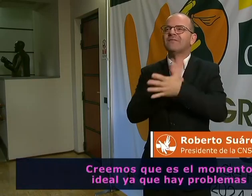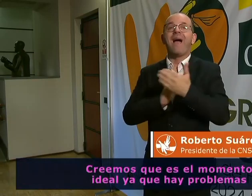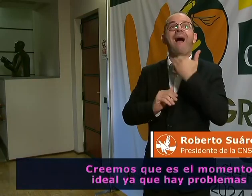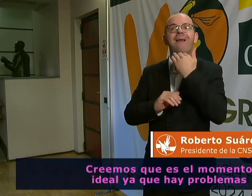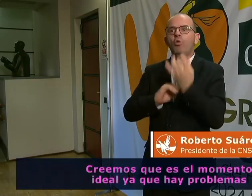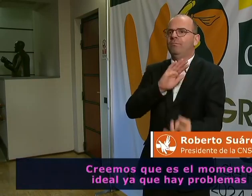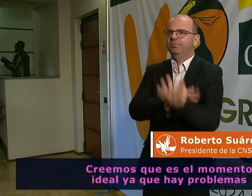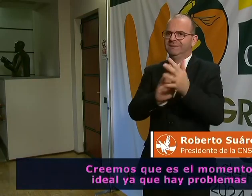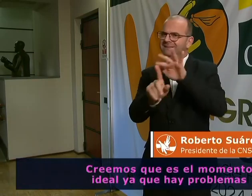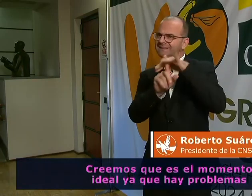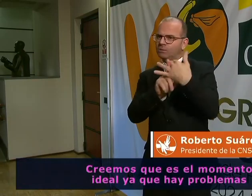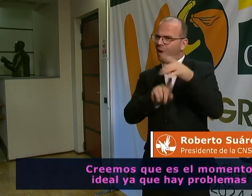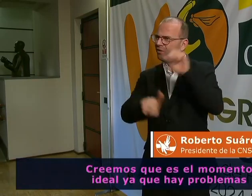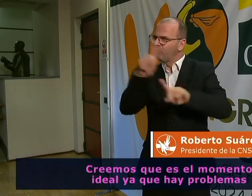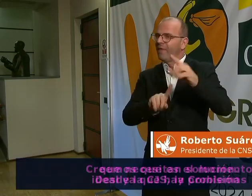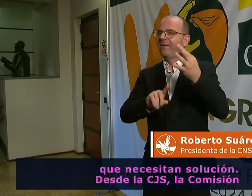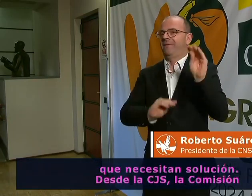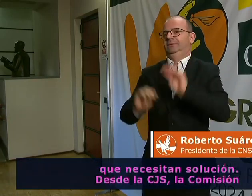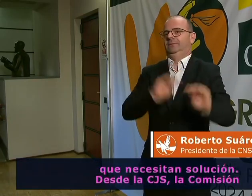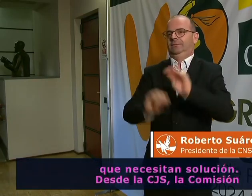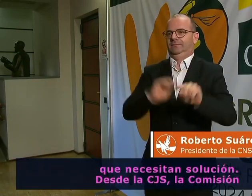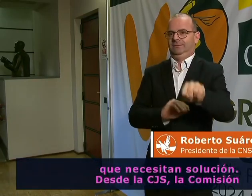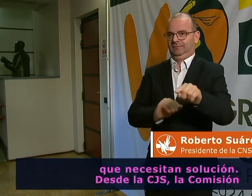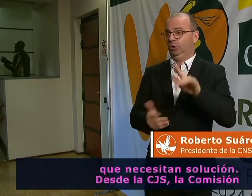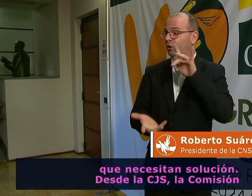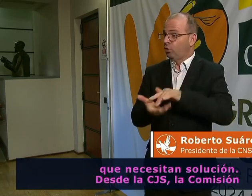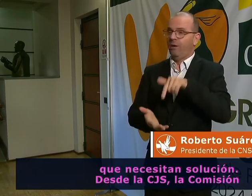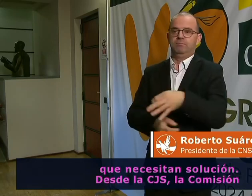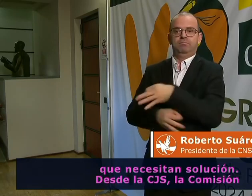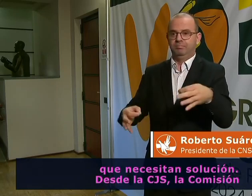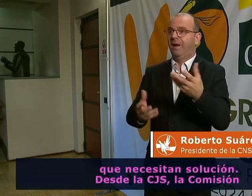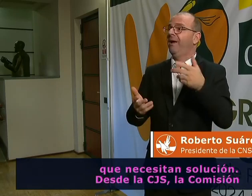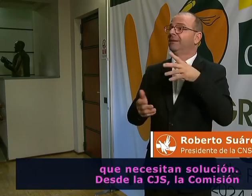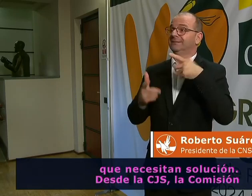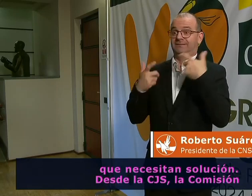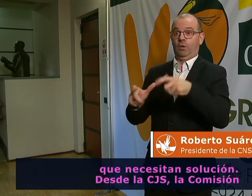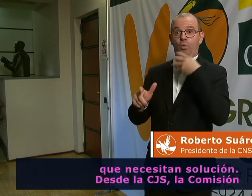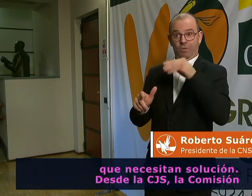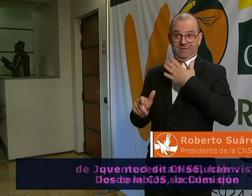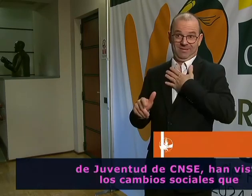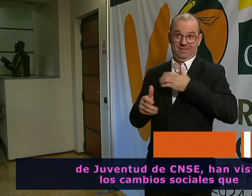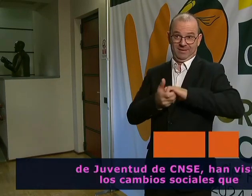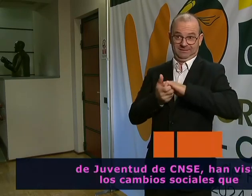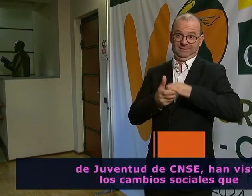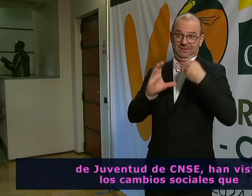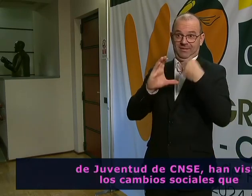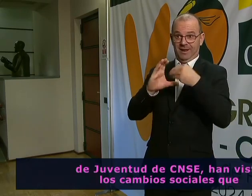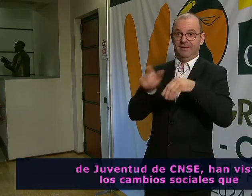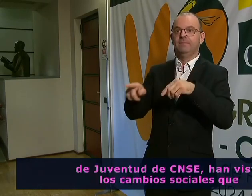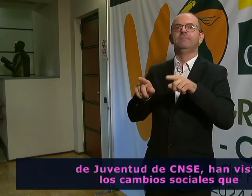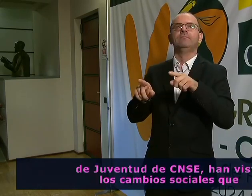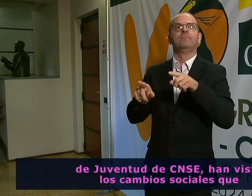Creemos que es el momento ideal ya que hay problemas que necesitan solución. Desde la CJS, la Comisión de Juventud de